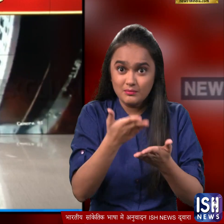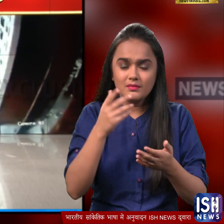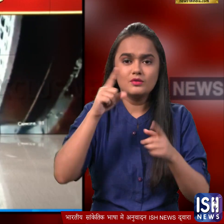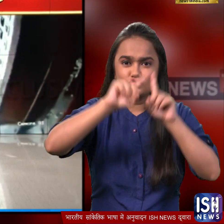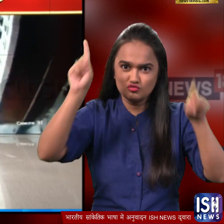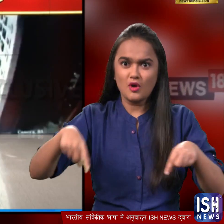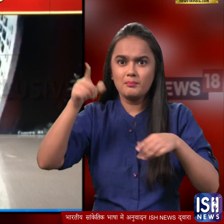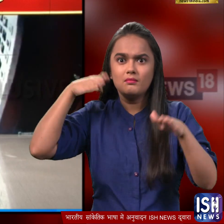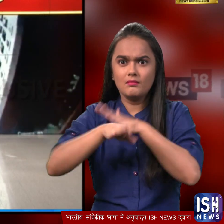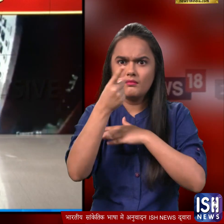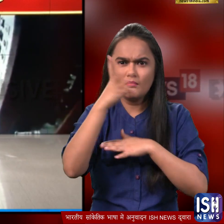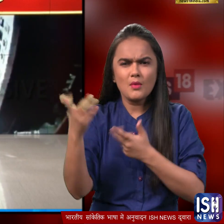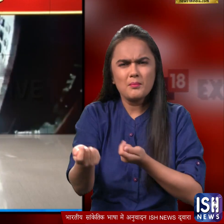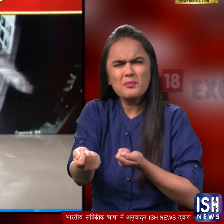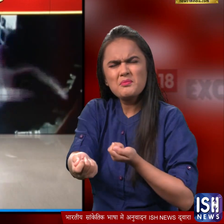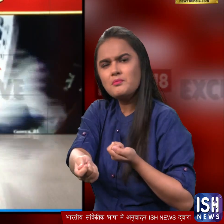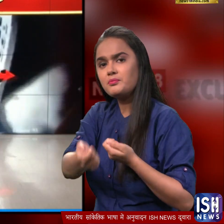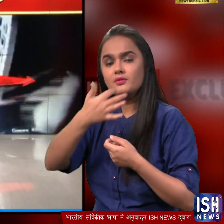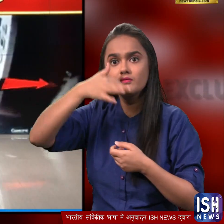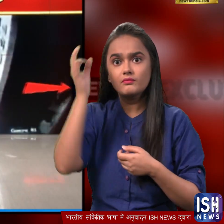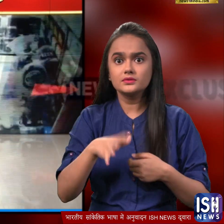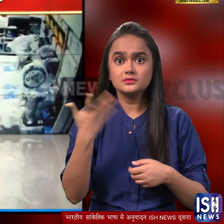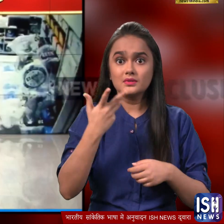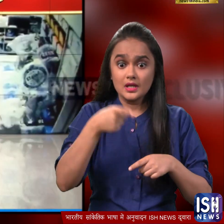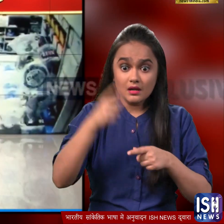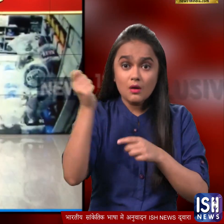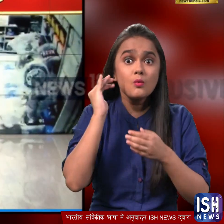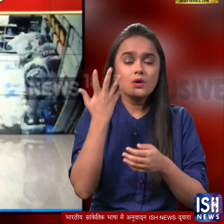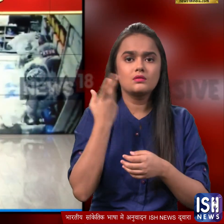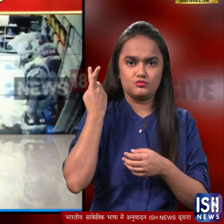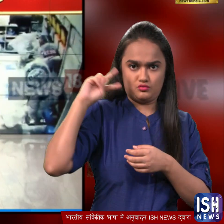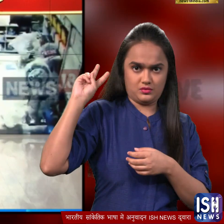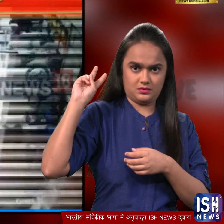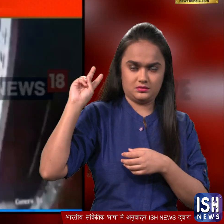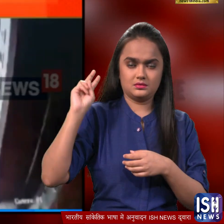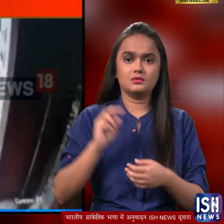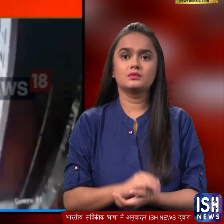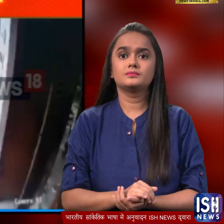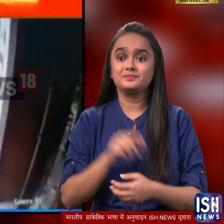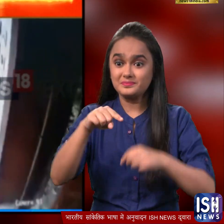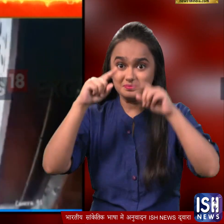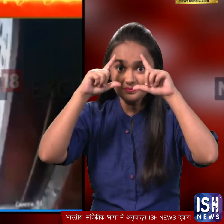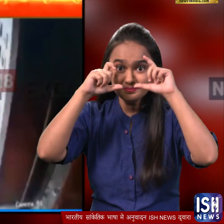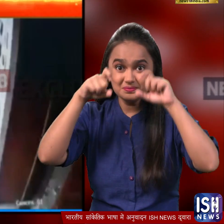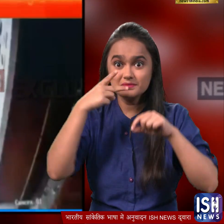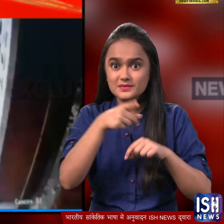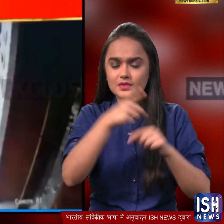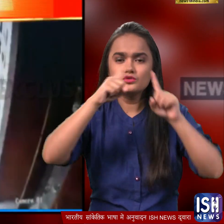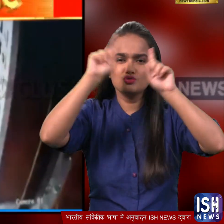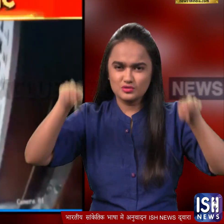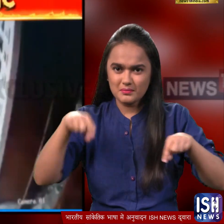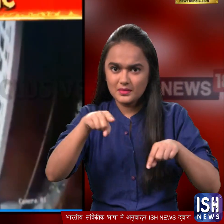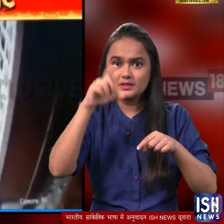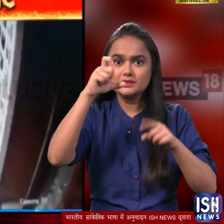में घुसकर दुकानदार की पिटाई कर दी। मारपीट की घटना 2 दिन पहले की बताई गई, जिसकी तस्वीरें दुकान में